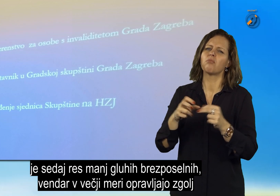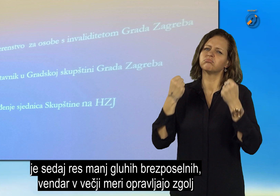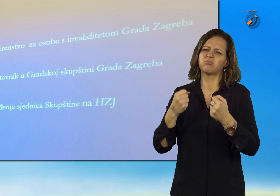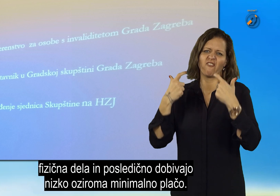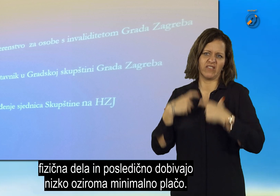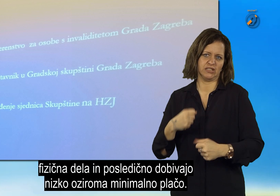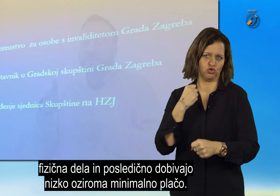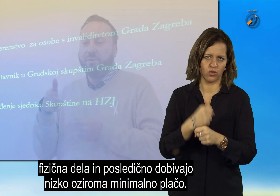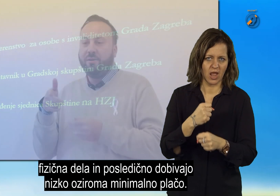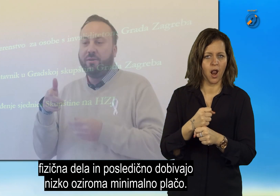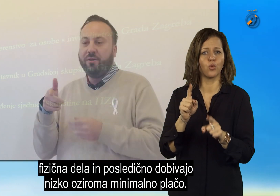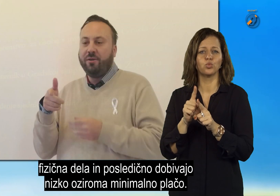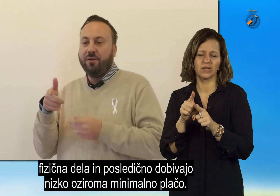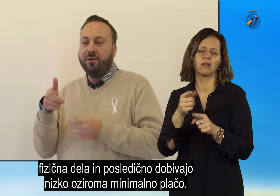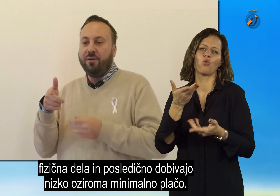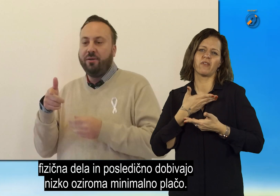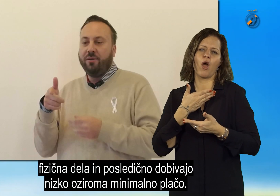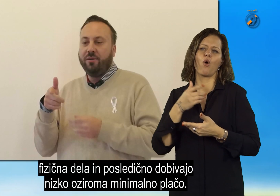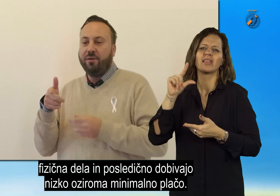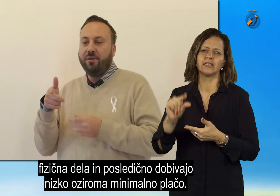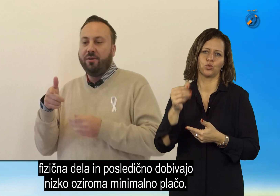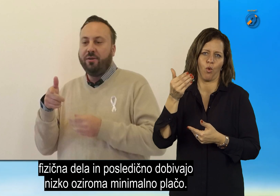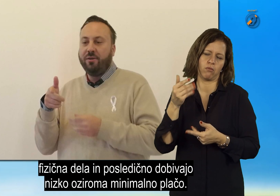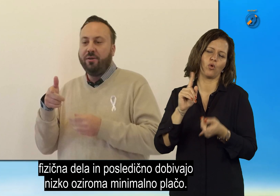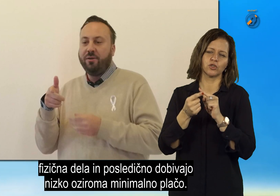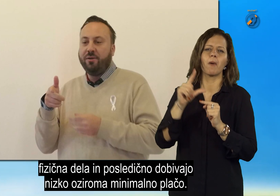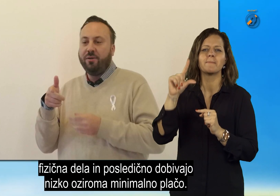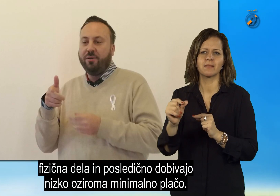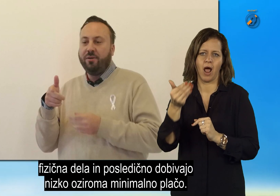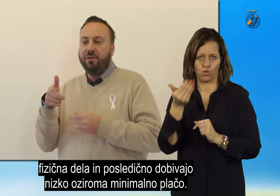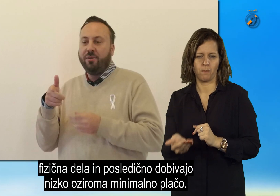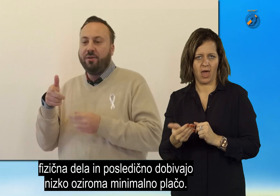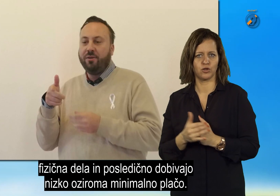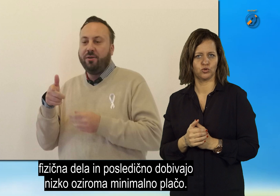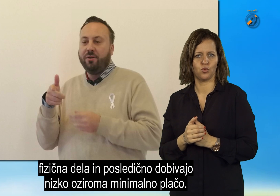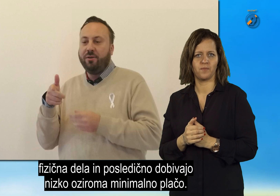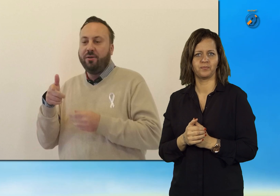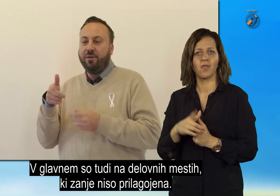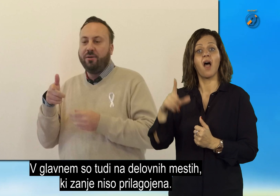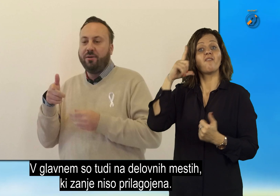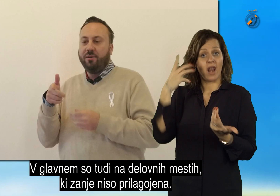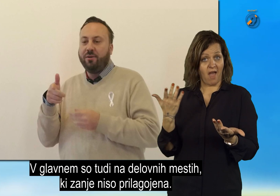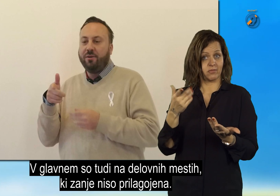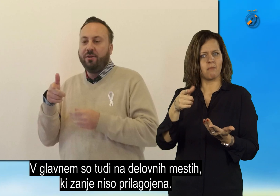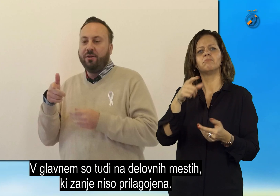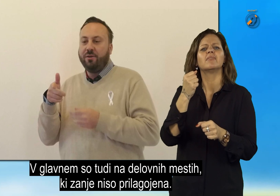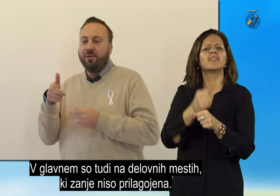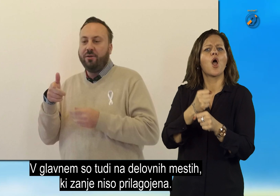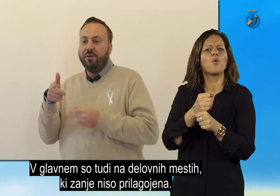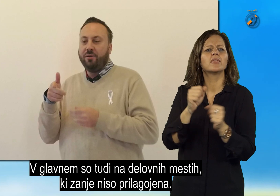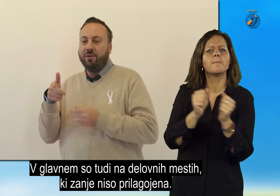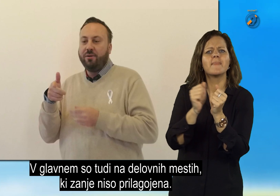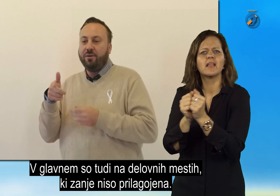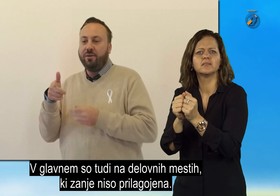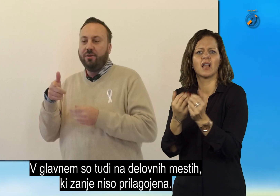dela in posledično dobivajo nizko oziroma minimalno plačo. V glavnem so tudi na